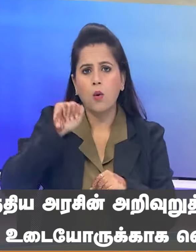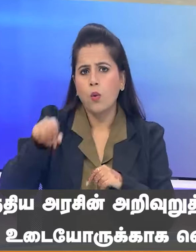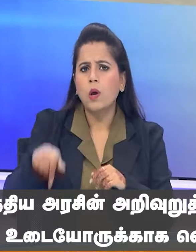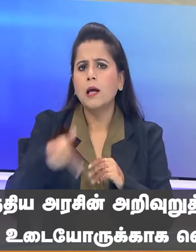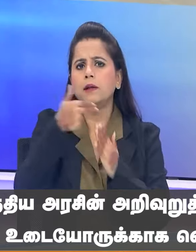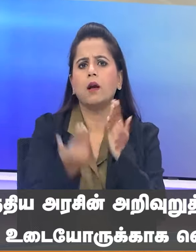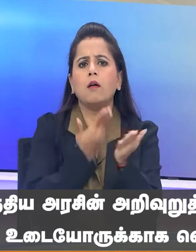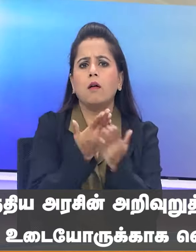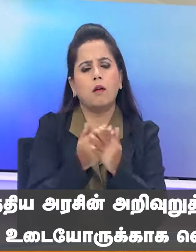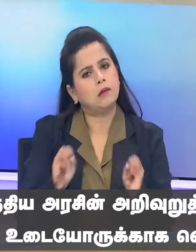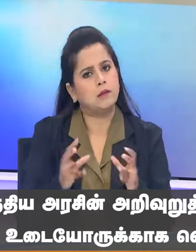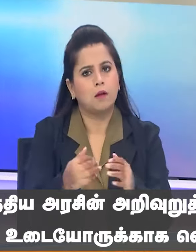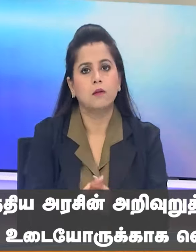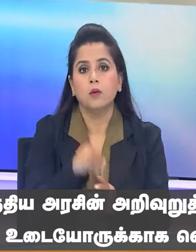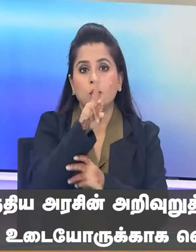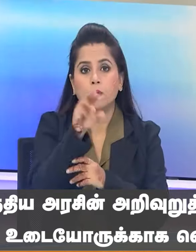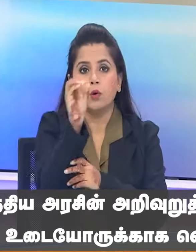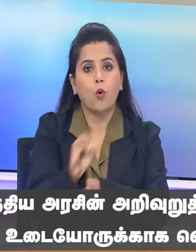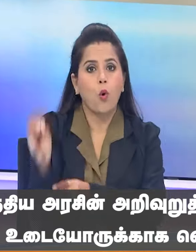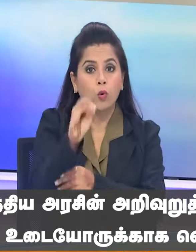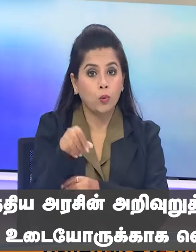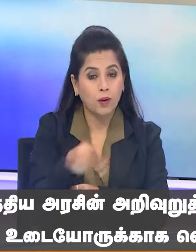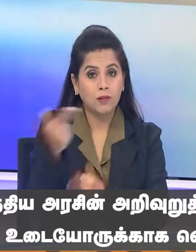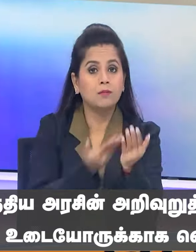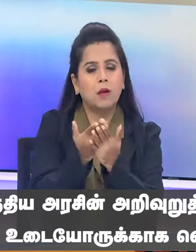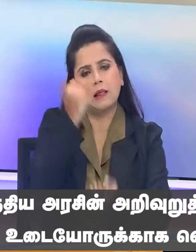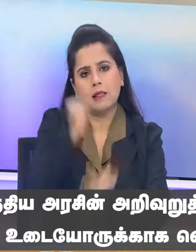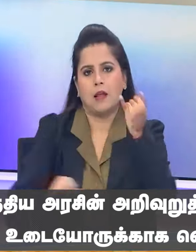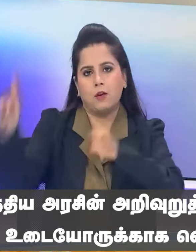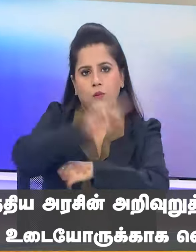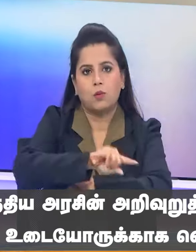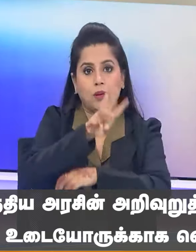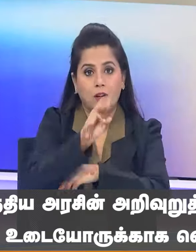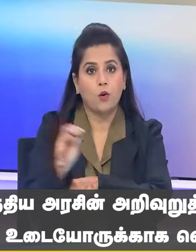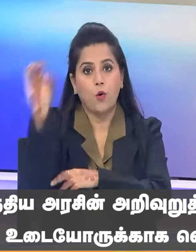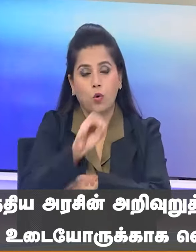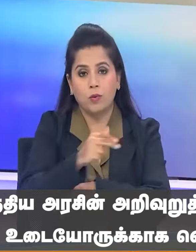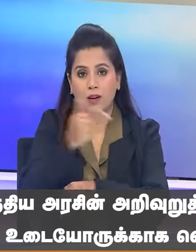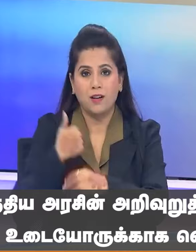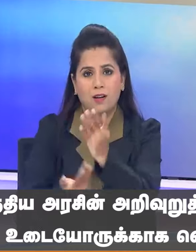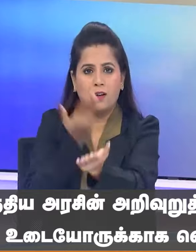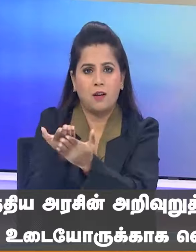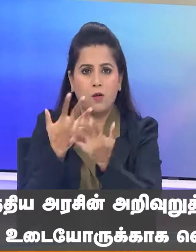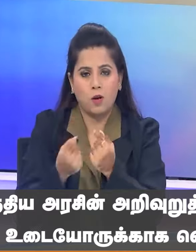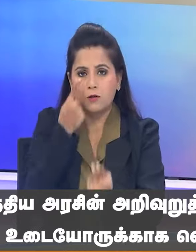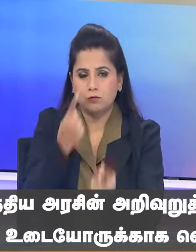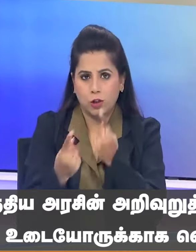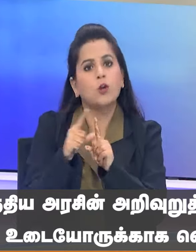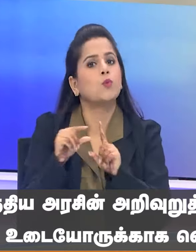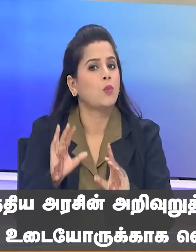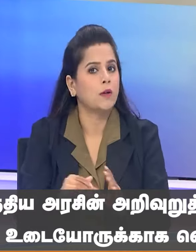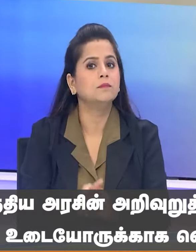नामांकन भी शुरू हो जाएंगे 29 अक्टूबर को नामांकन का आखिरी दिन है और 30 अक्टूबर को नामांकन पत्रों की जांच की